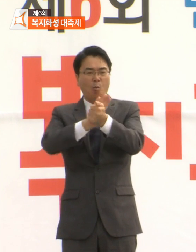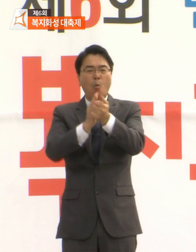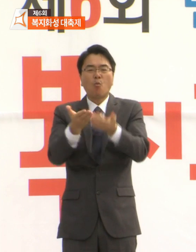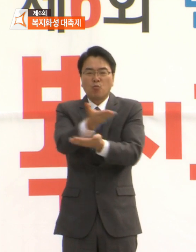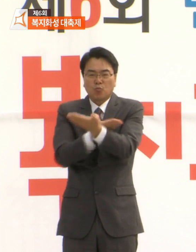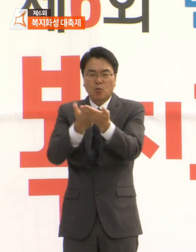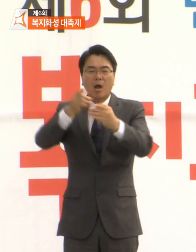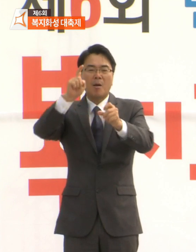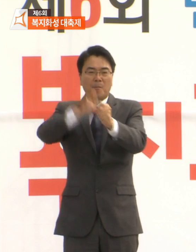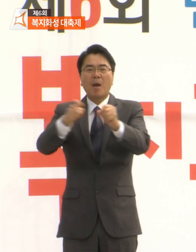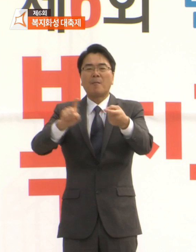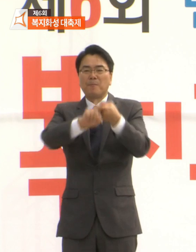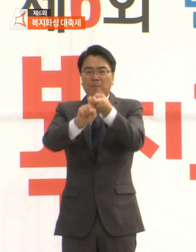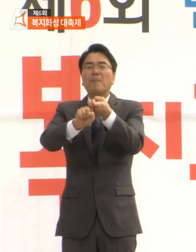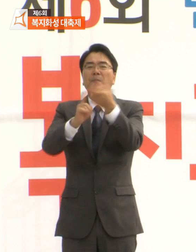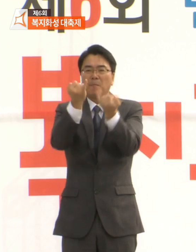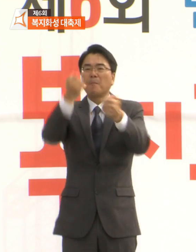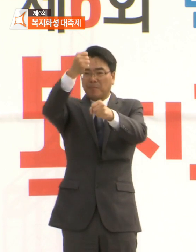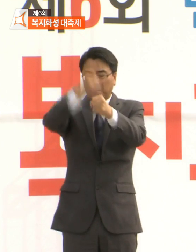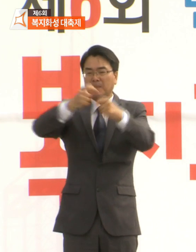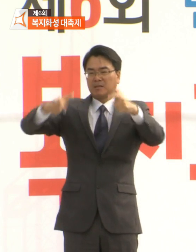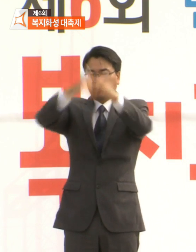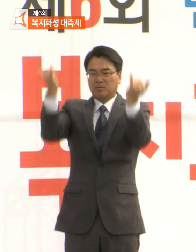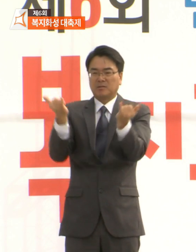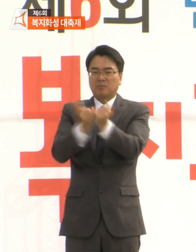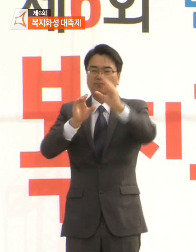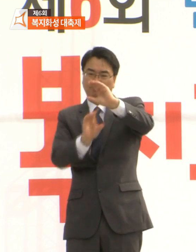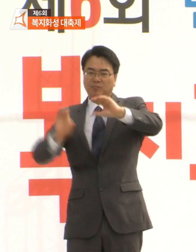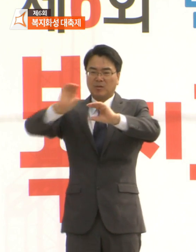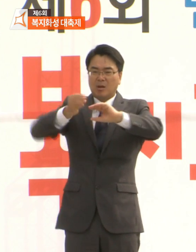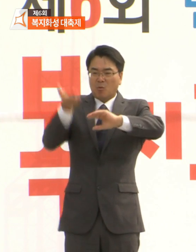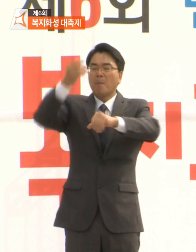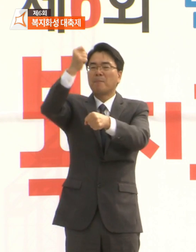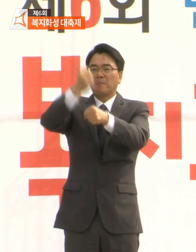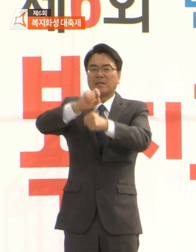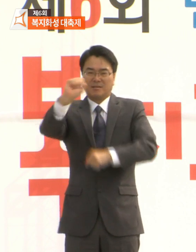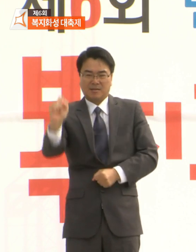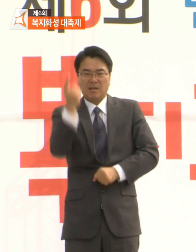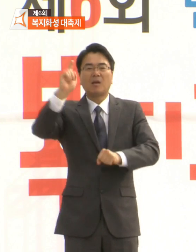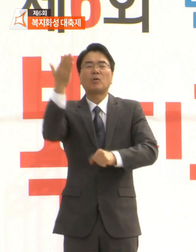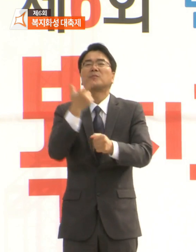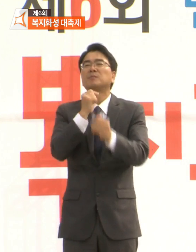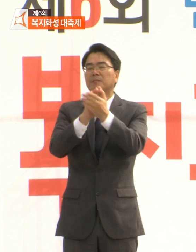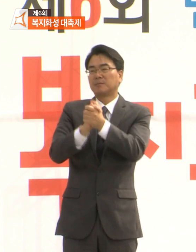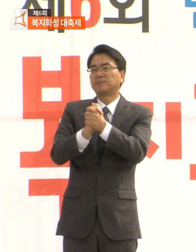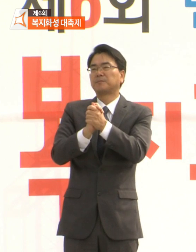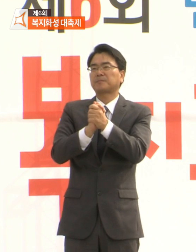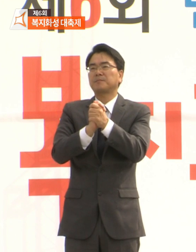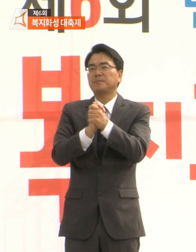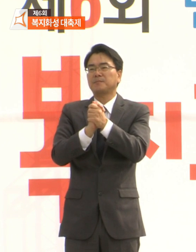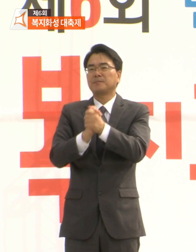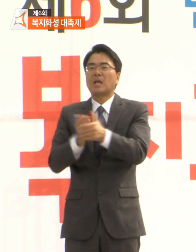관계를 형성하여 지역사회 복지를 한층 업그레이드하는 계기가 되었으면 합니다. 무엇보다